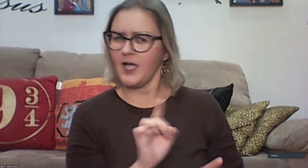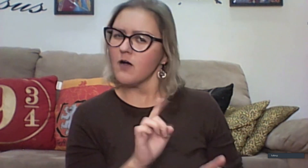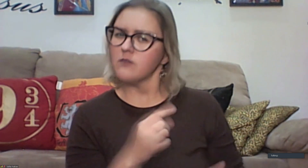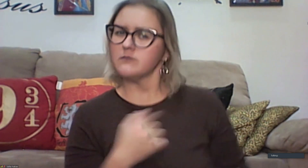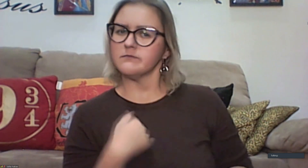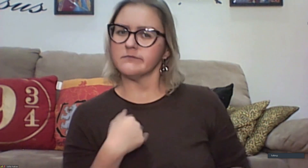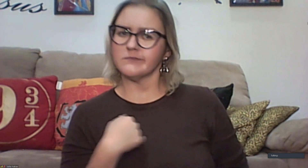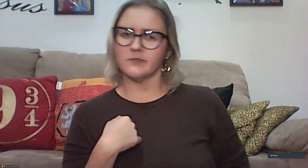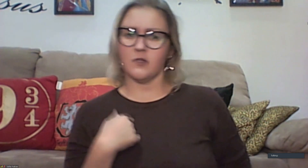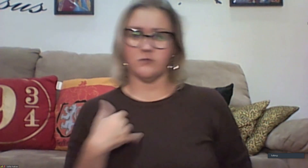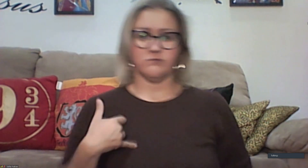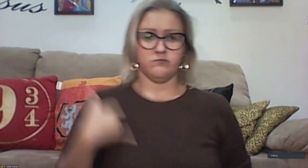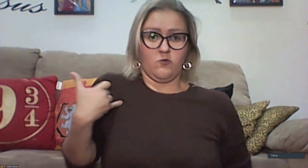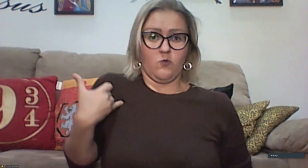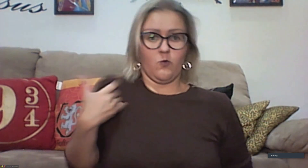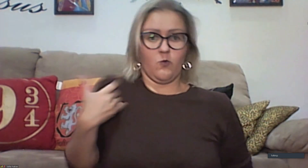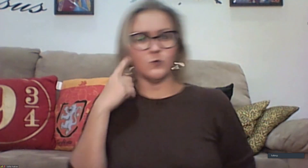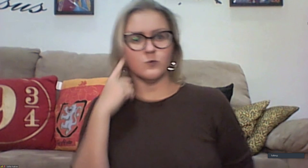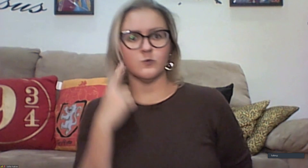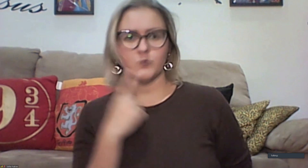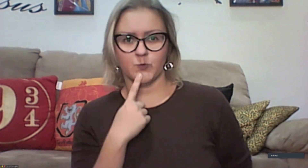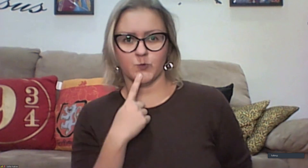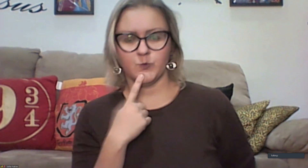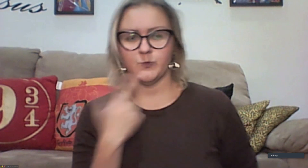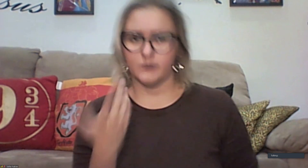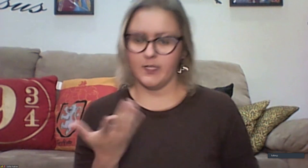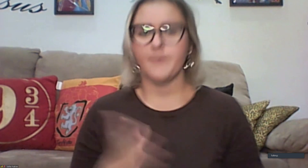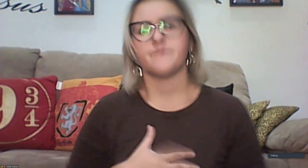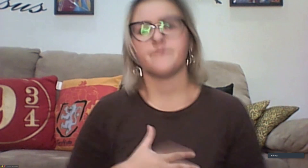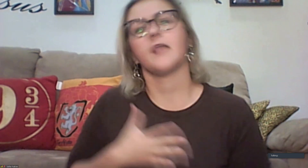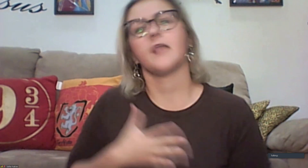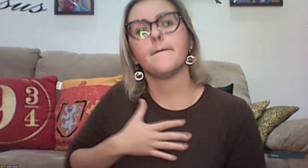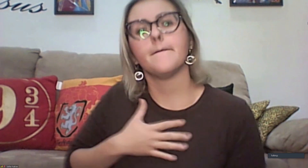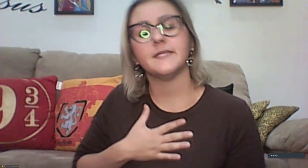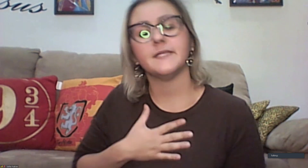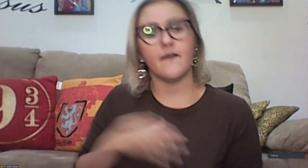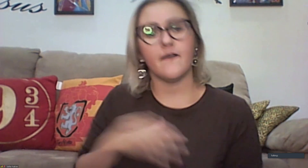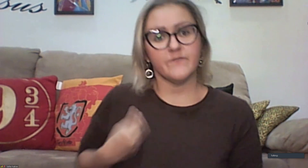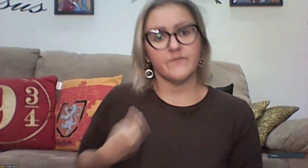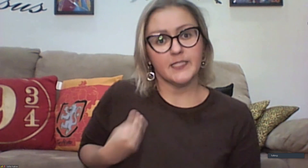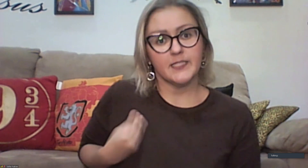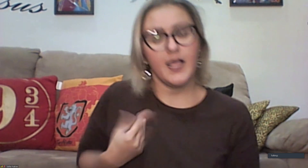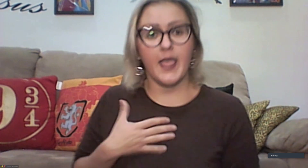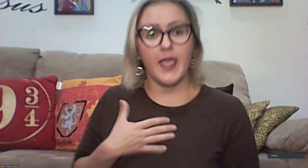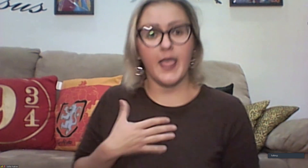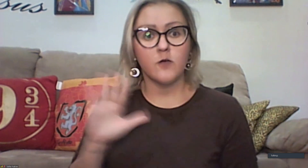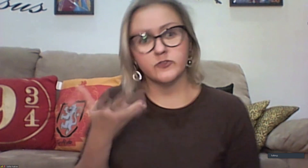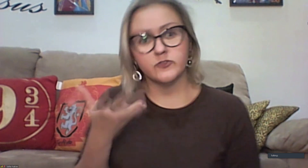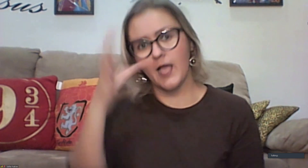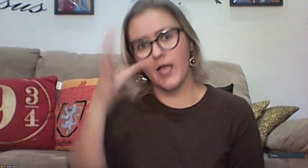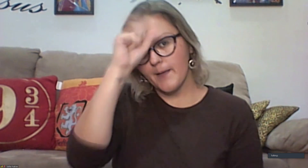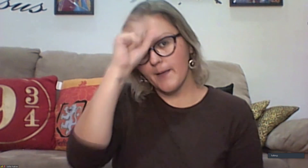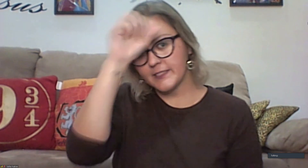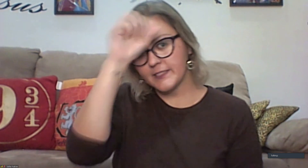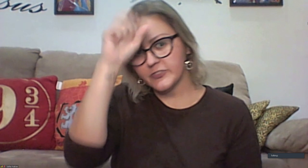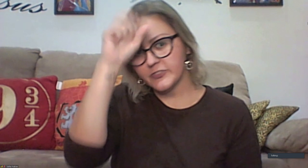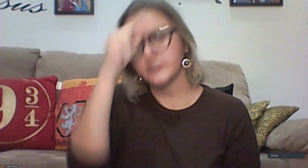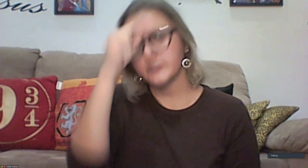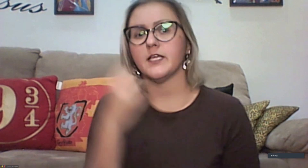de ser deficiente. Não, ele tem orgulho de ser surdo. Né? Tem surdos que aprendem a oralizar